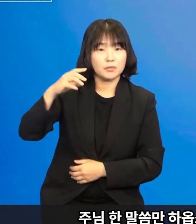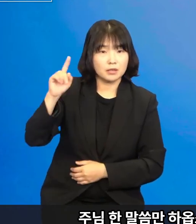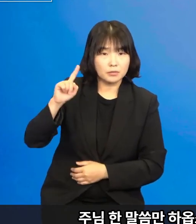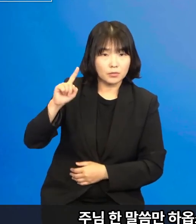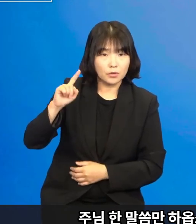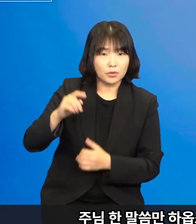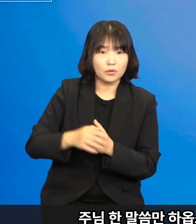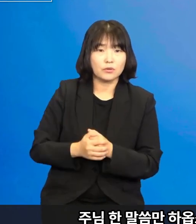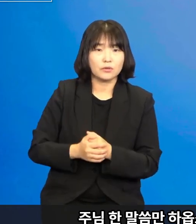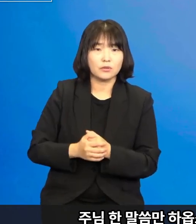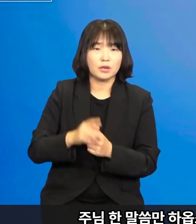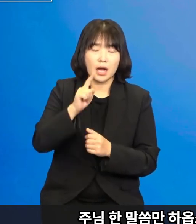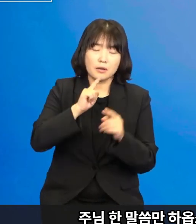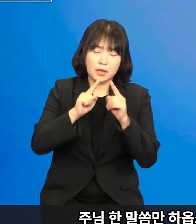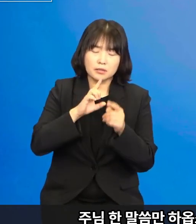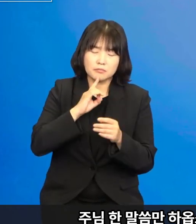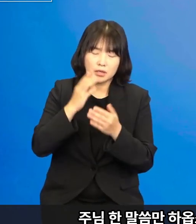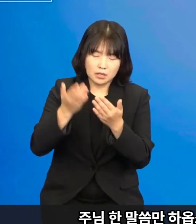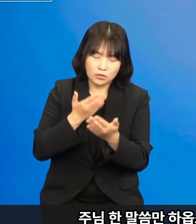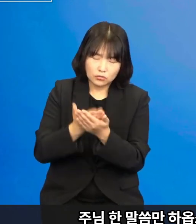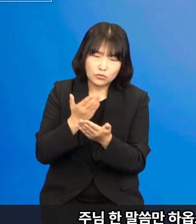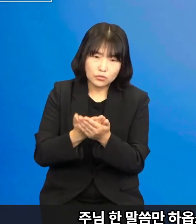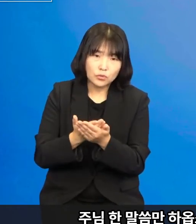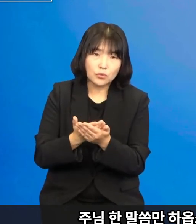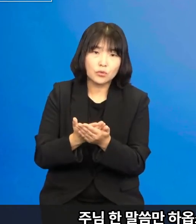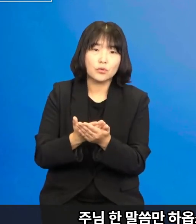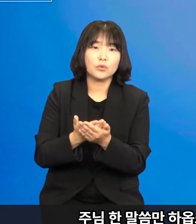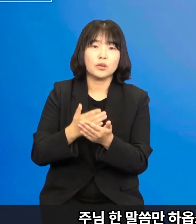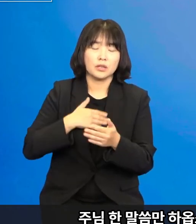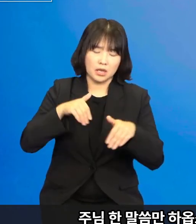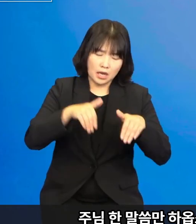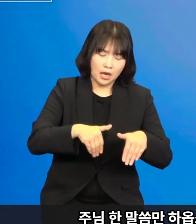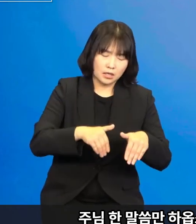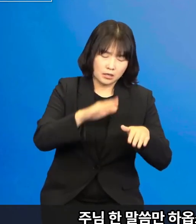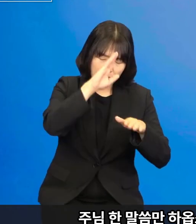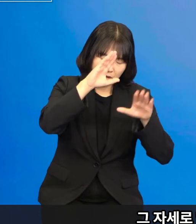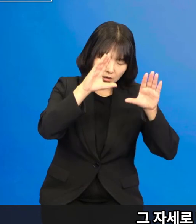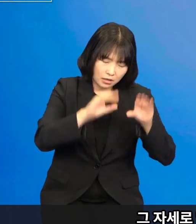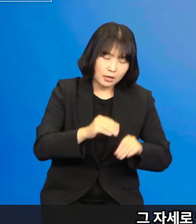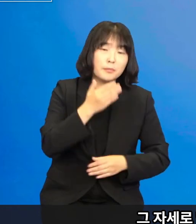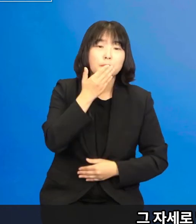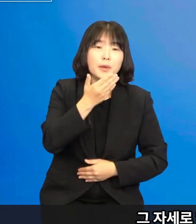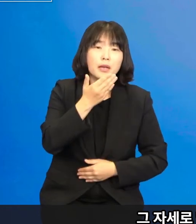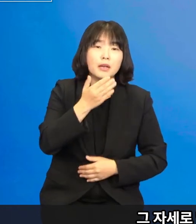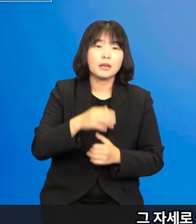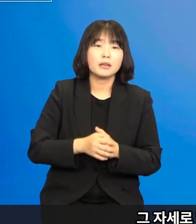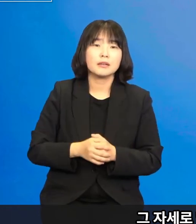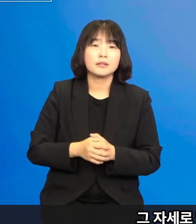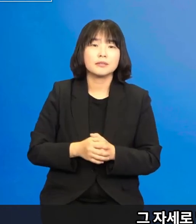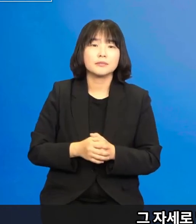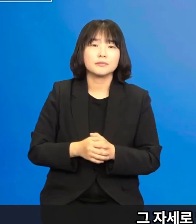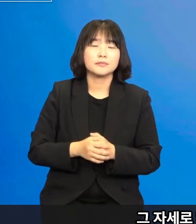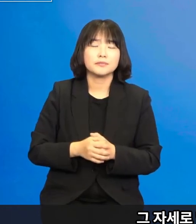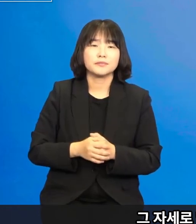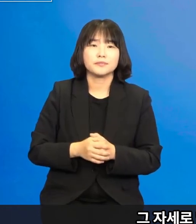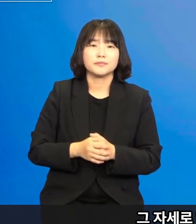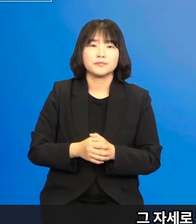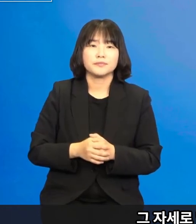주님, 한 말씀만 하옵소서. 내 하인이 나을 것입니다. 그 자세로 말씀을 보는 거예요.